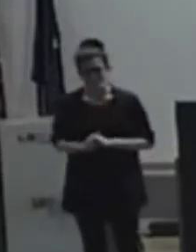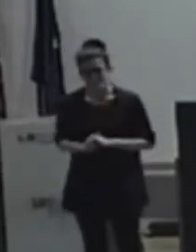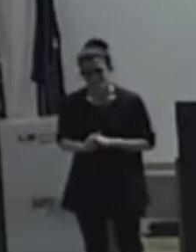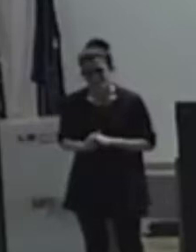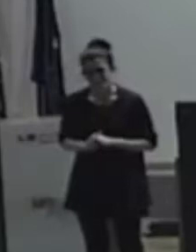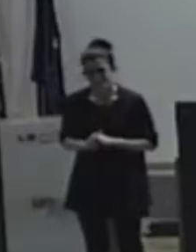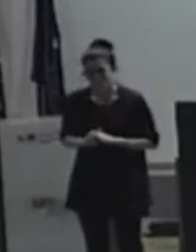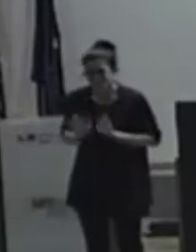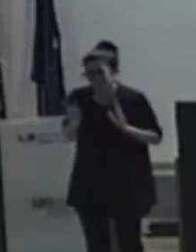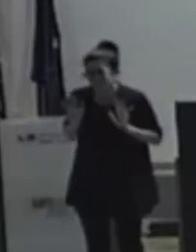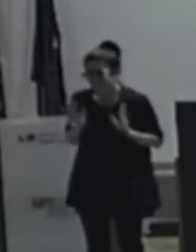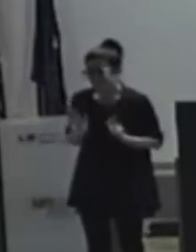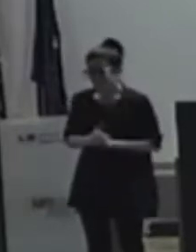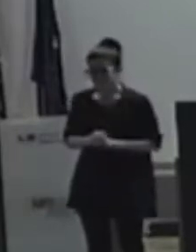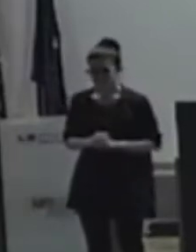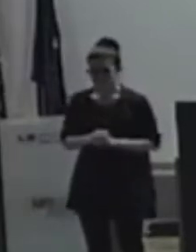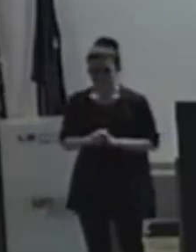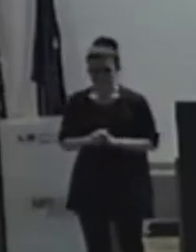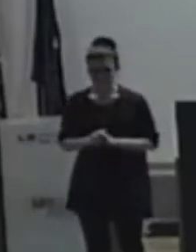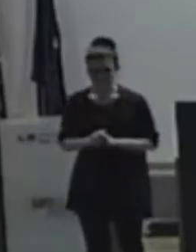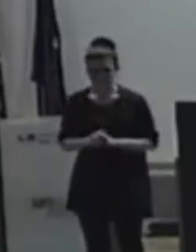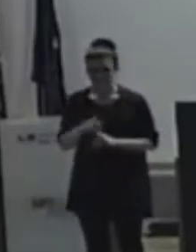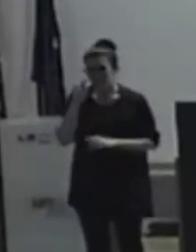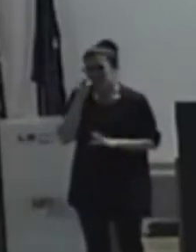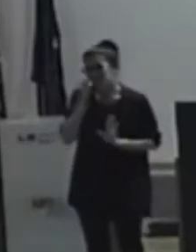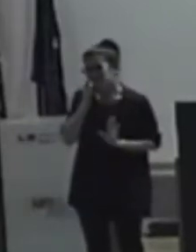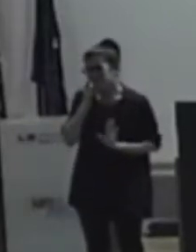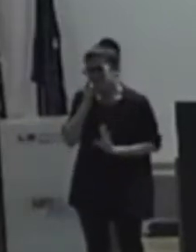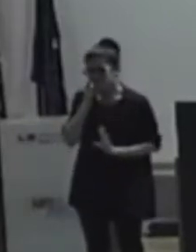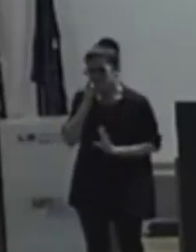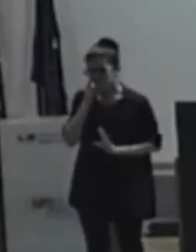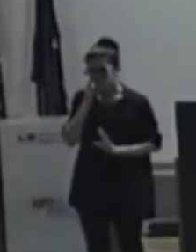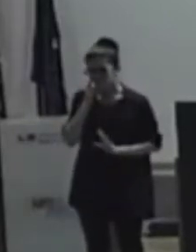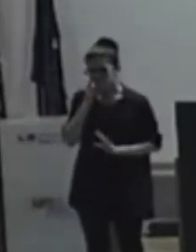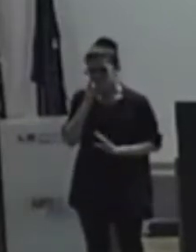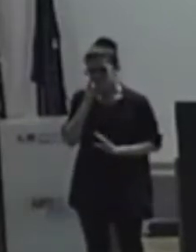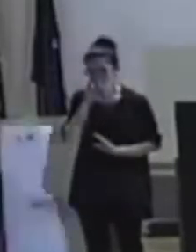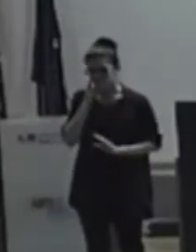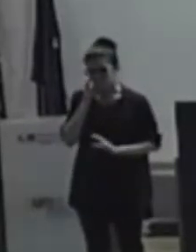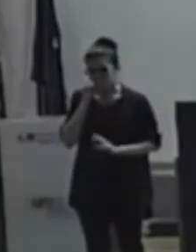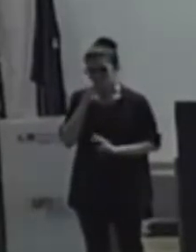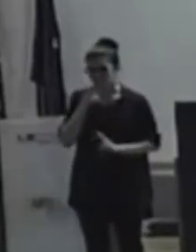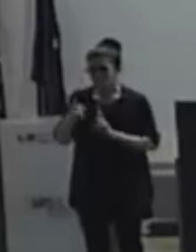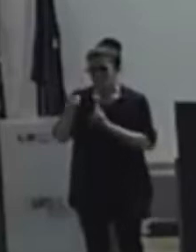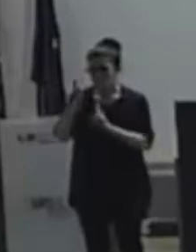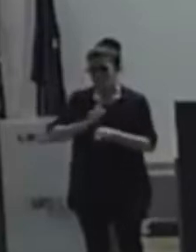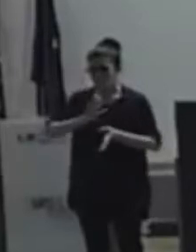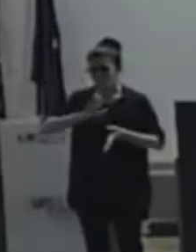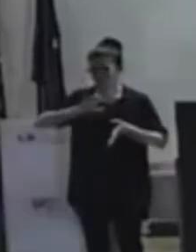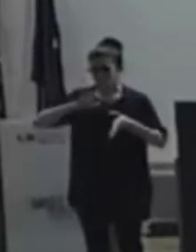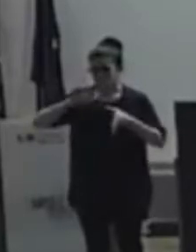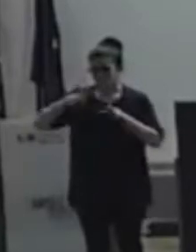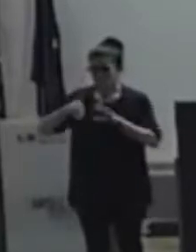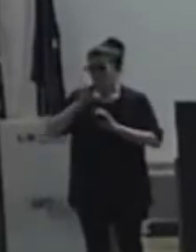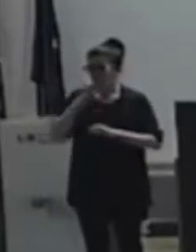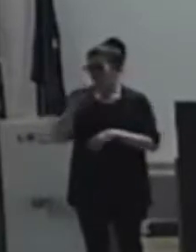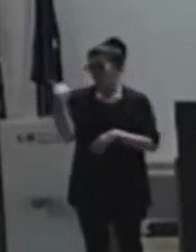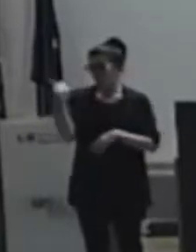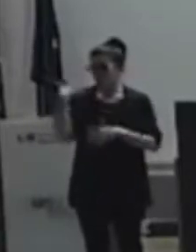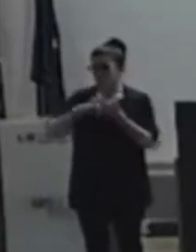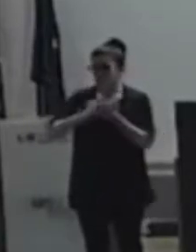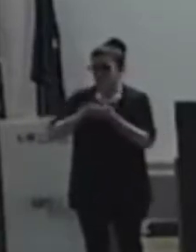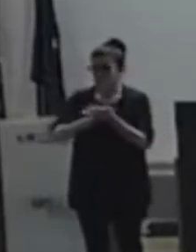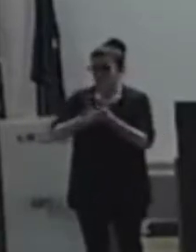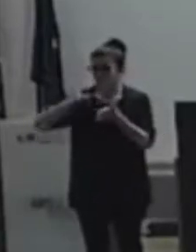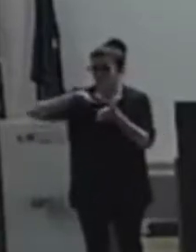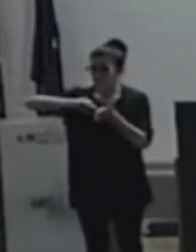Cualquiera se mete. Bueno, a ver, la verdad es que la respuesta a esta pregunta ha cambiado un poquito, porque antes cuando hablábamos de